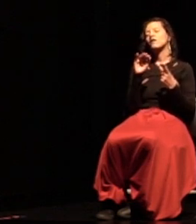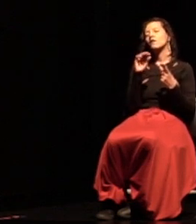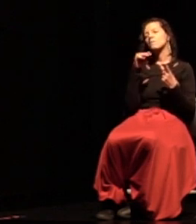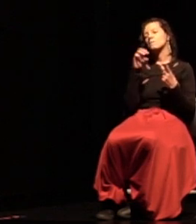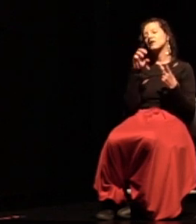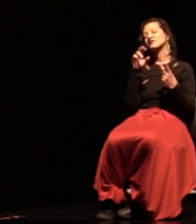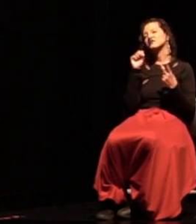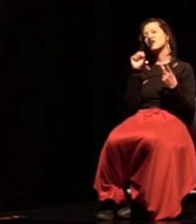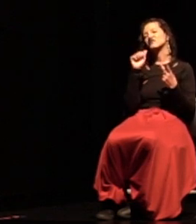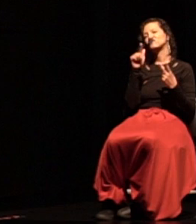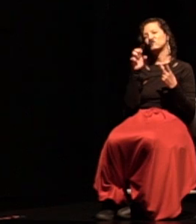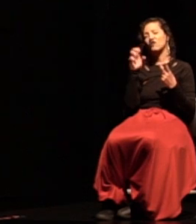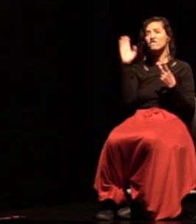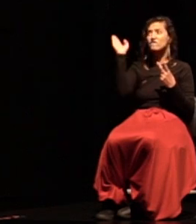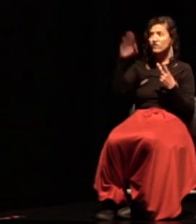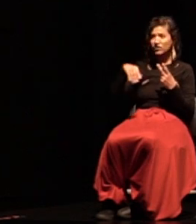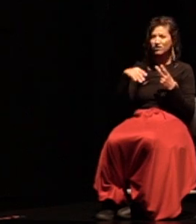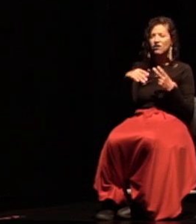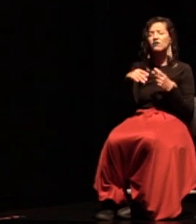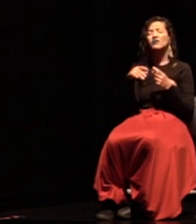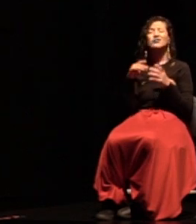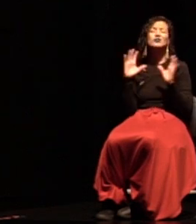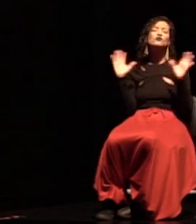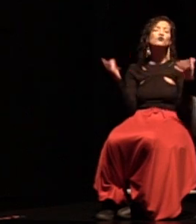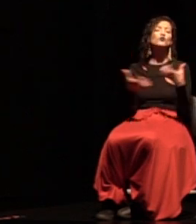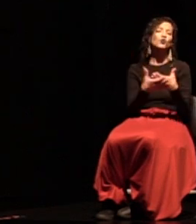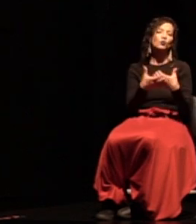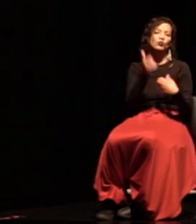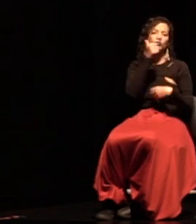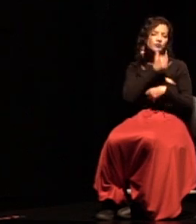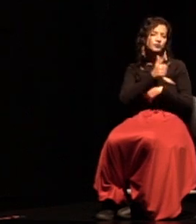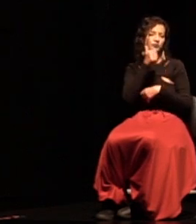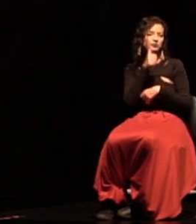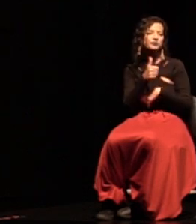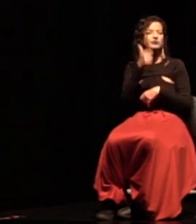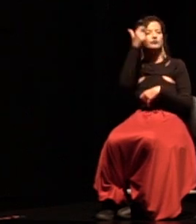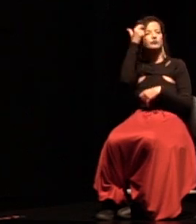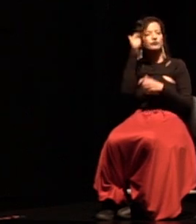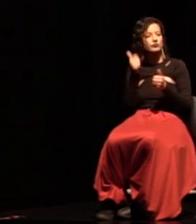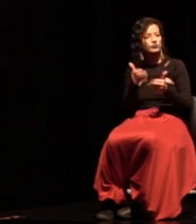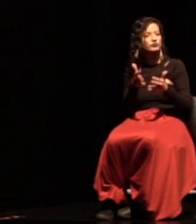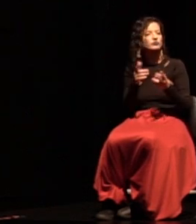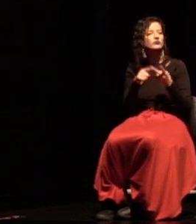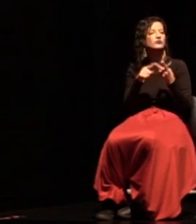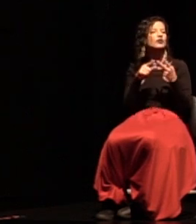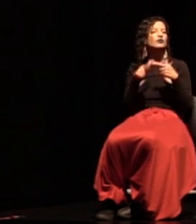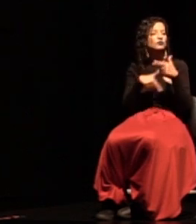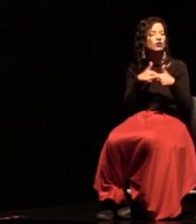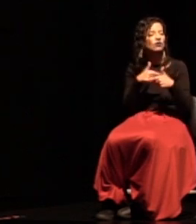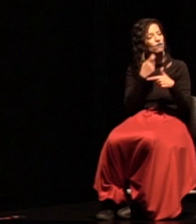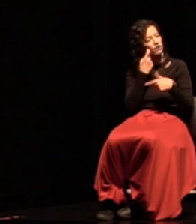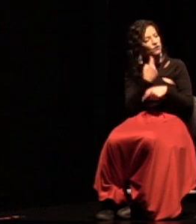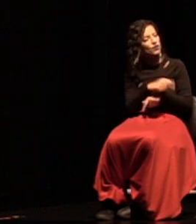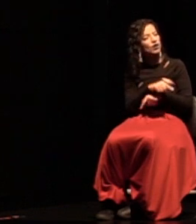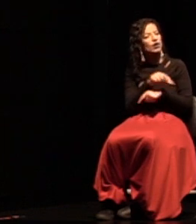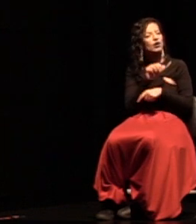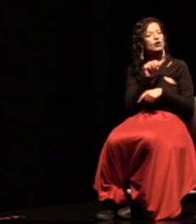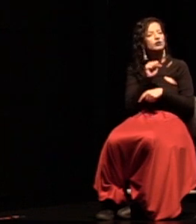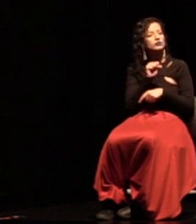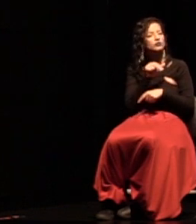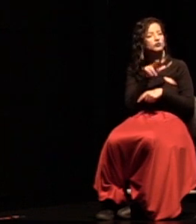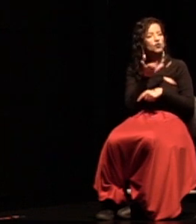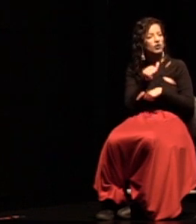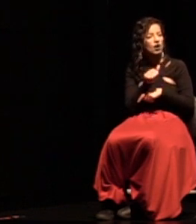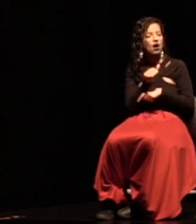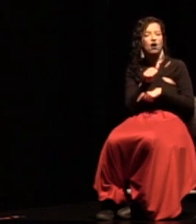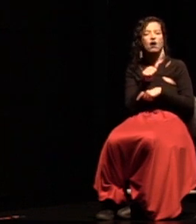grupo de mulheres pensantes, atuantes, junto. Aí vem o que Sônia levantou, que eu também acho